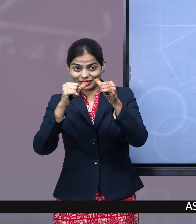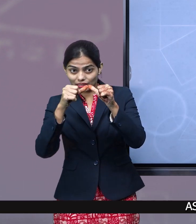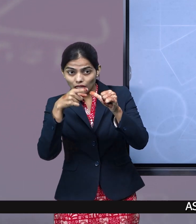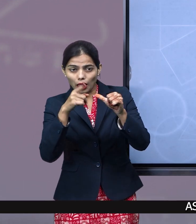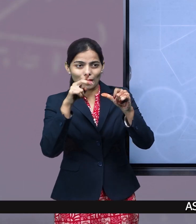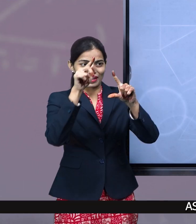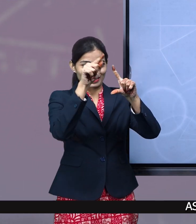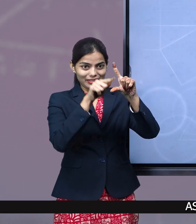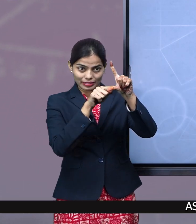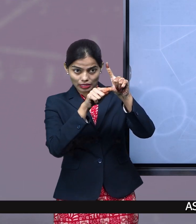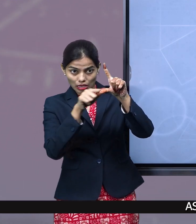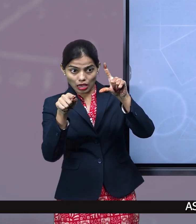ASA,